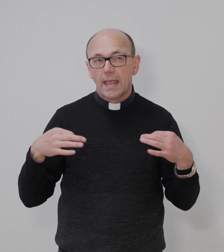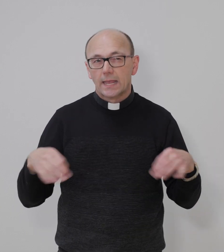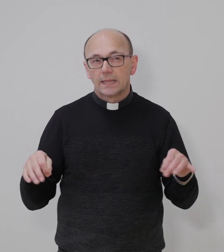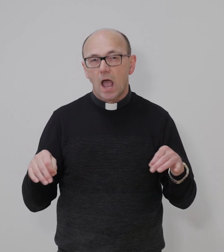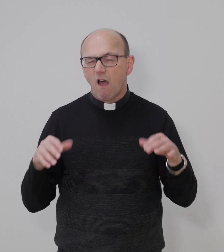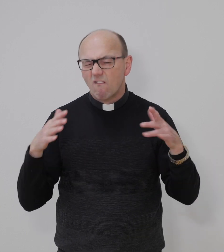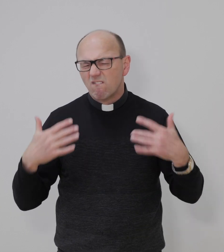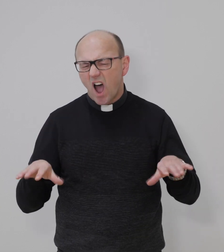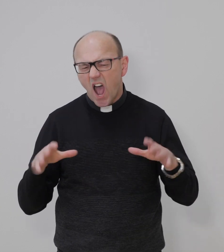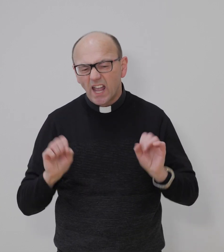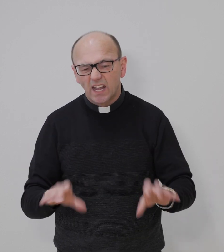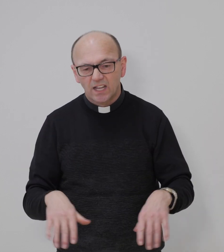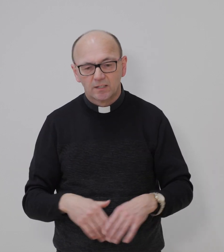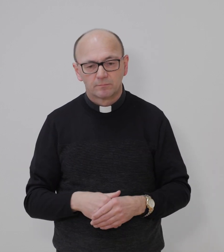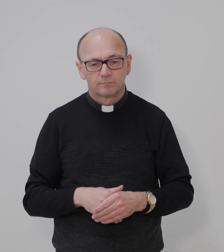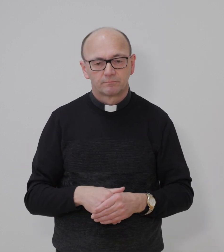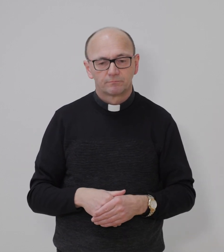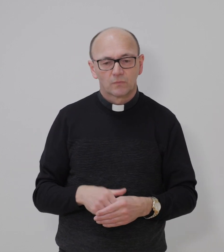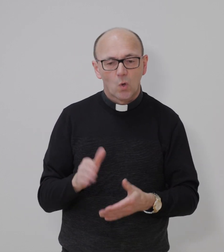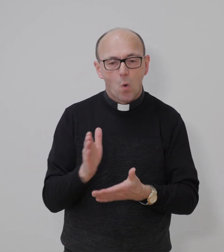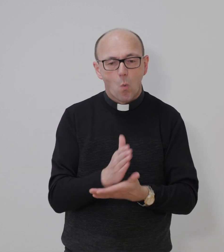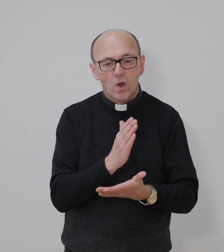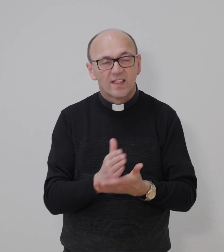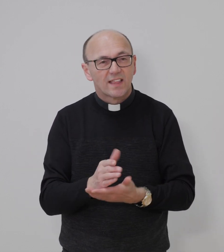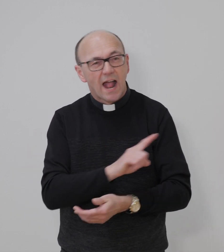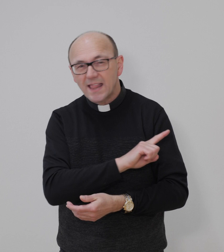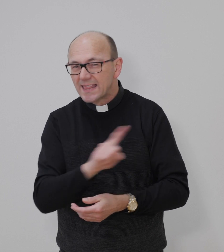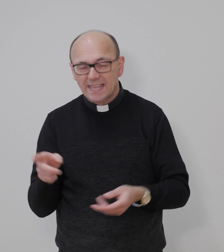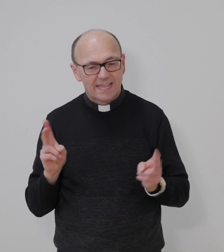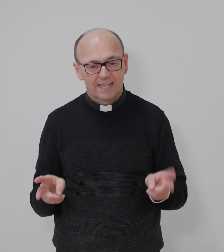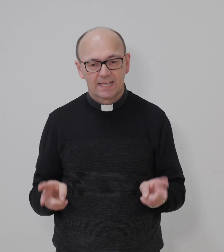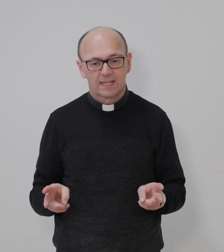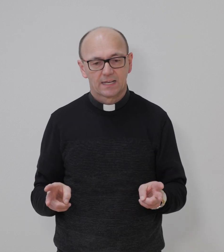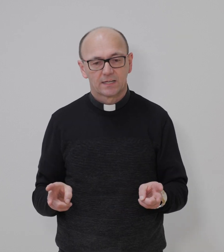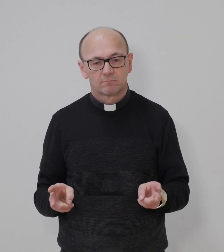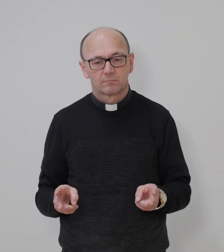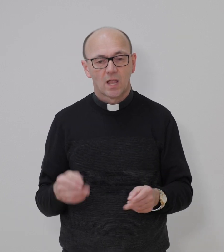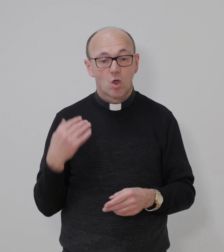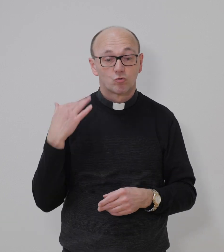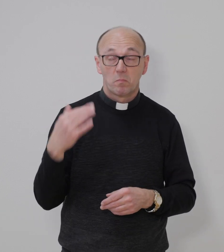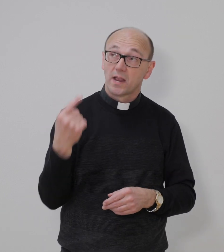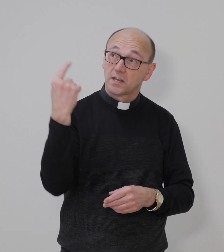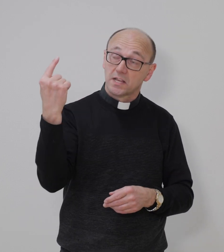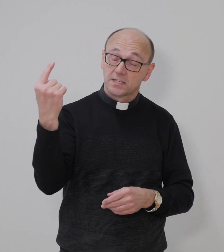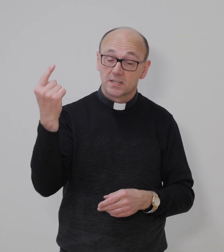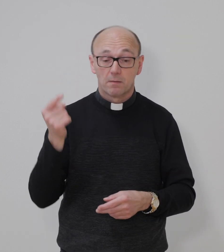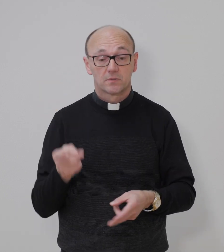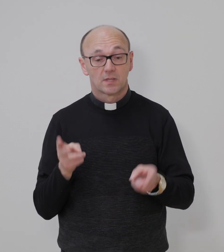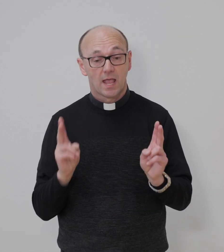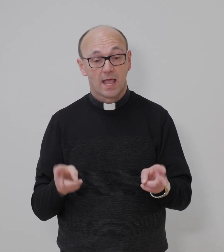ungerechte Urteil fällt. Wenn du einst richten wirst,